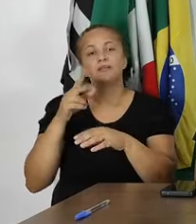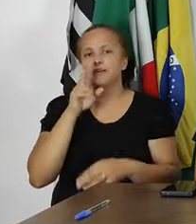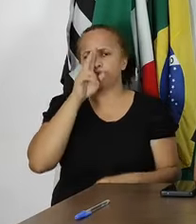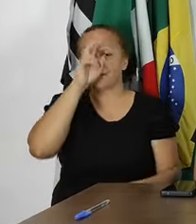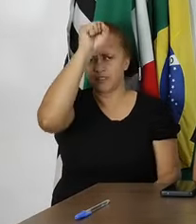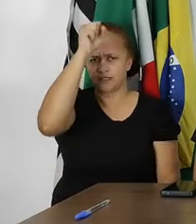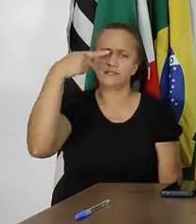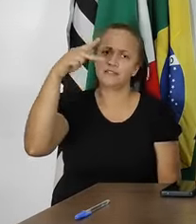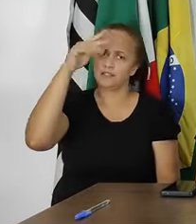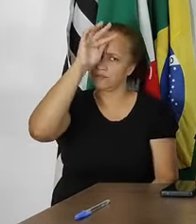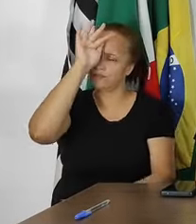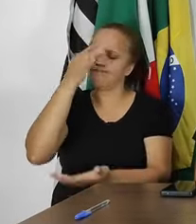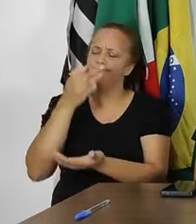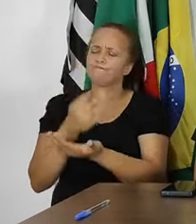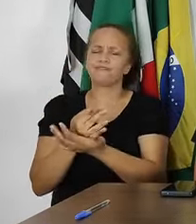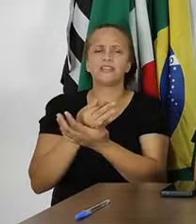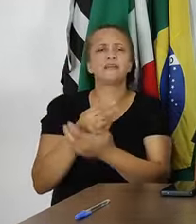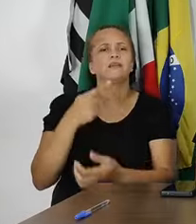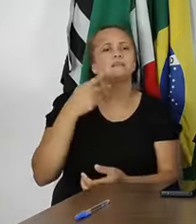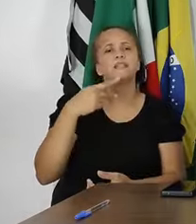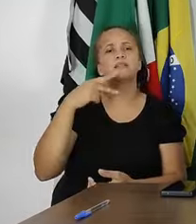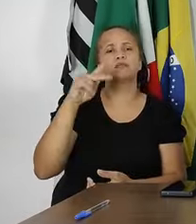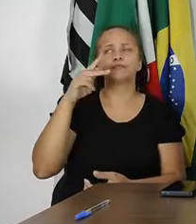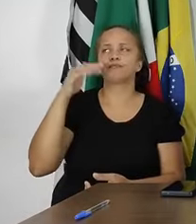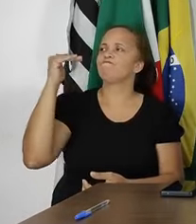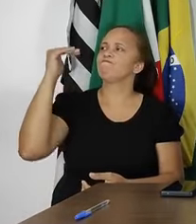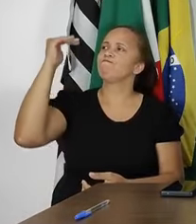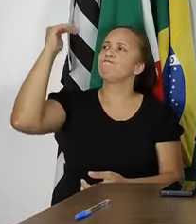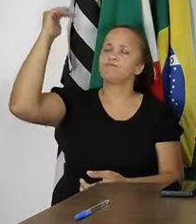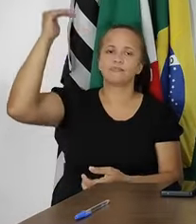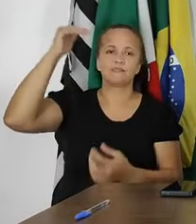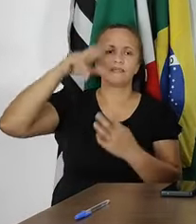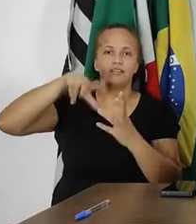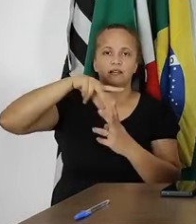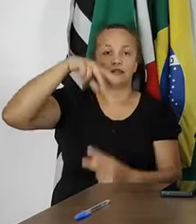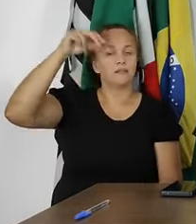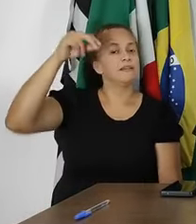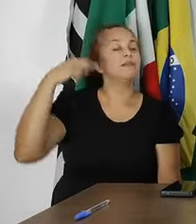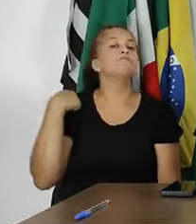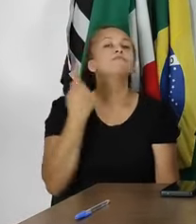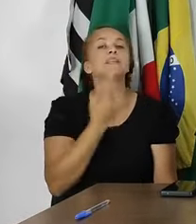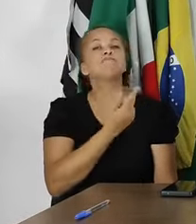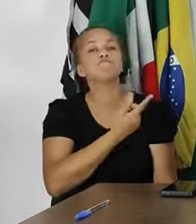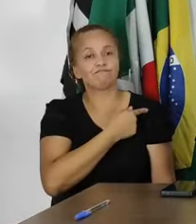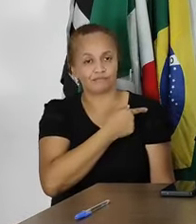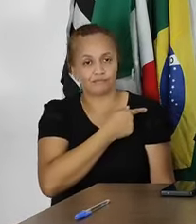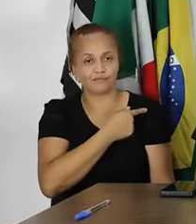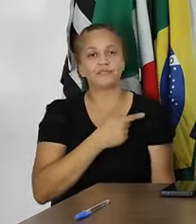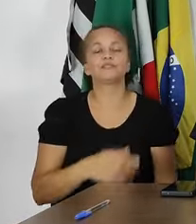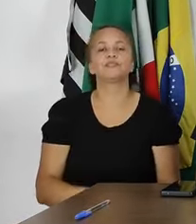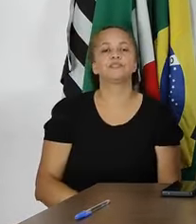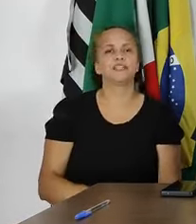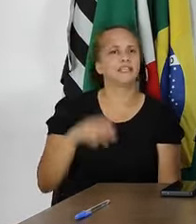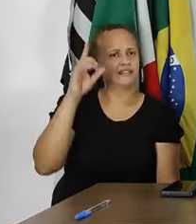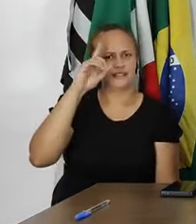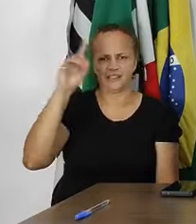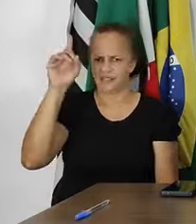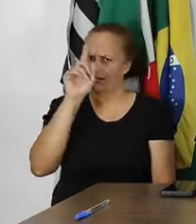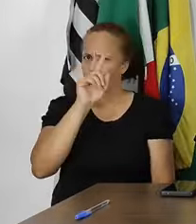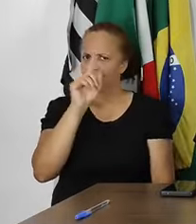para a sua edificação, para o seu crescimento espiritual, é para nós. Deus não precisa de nada, quem